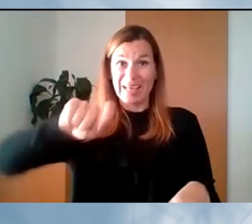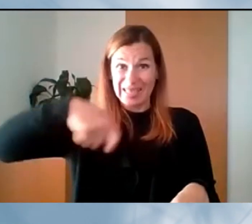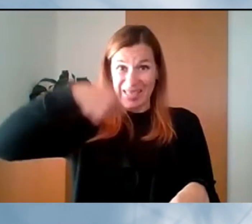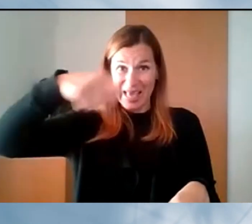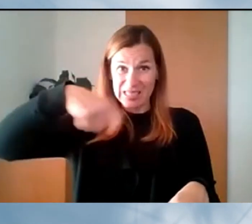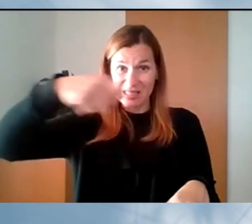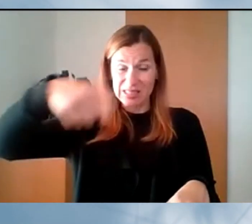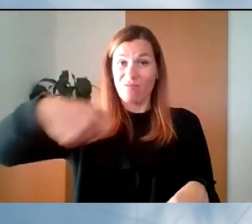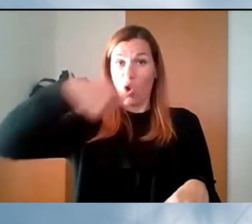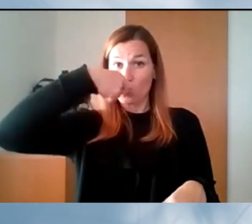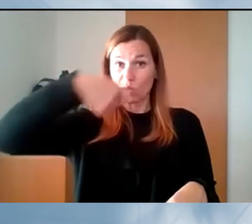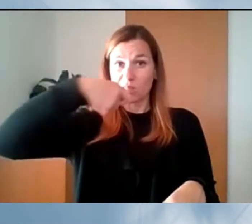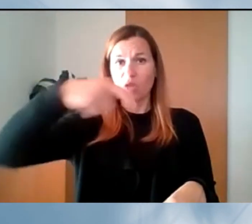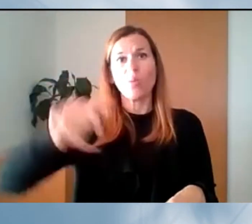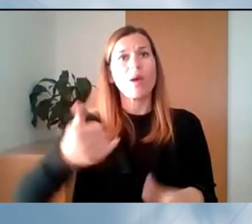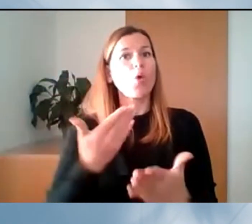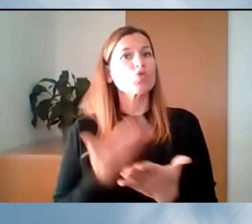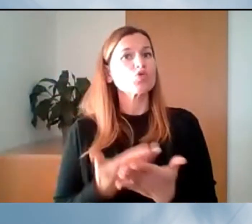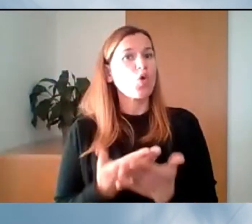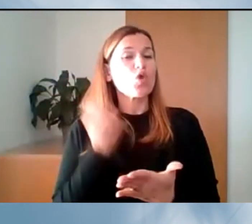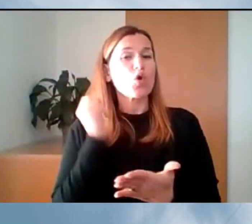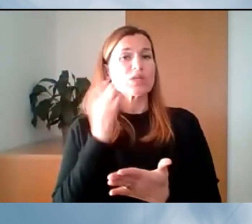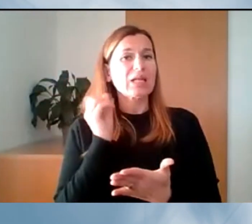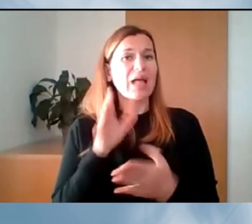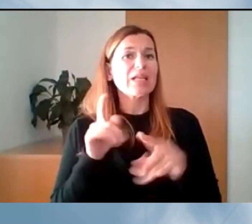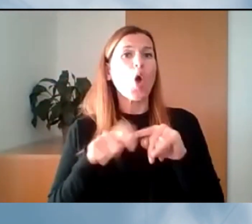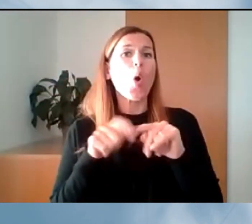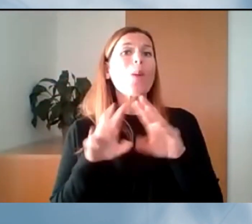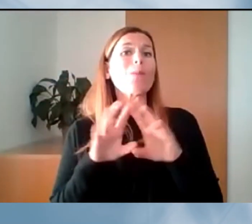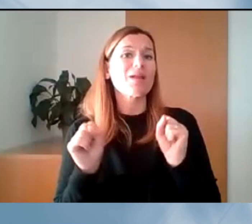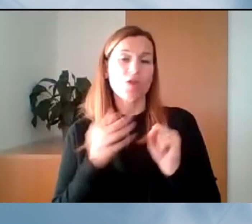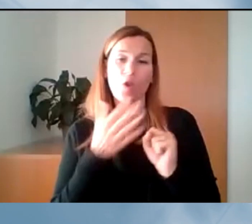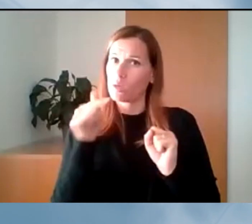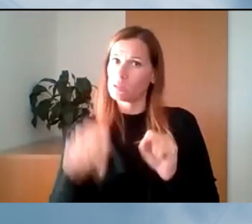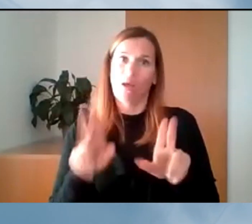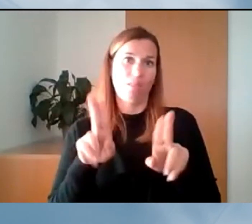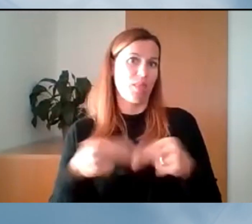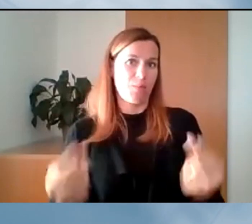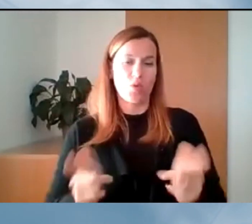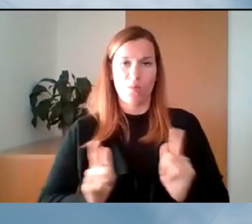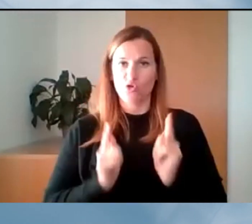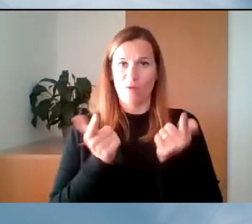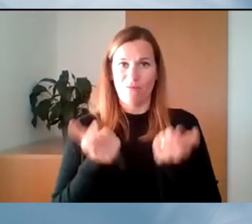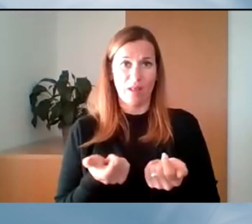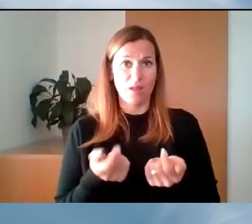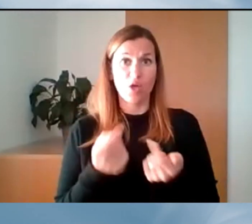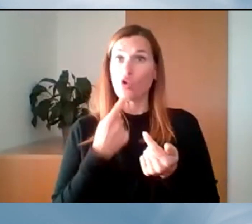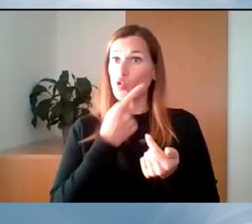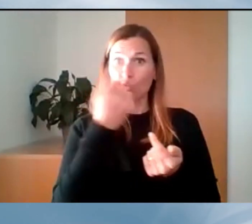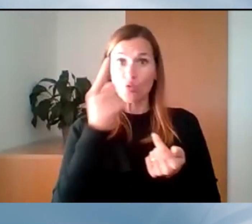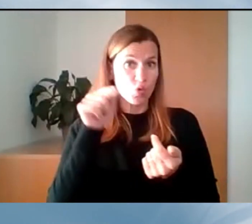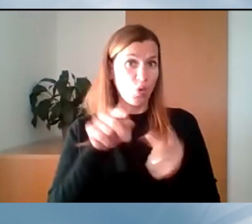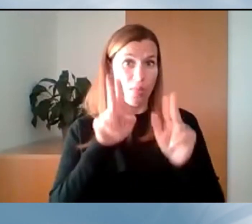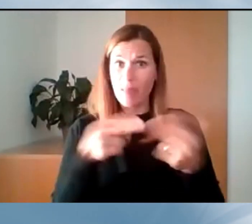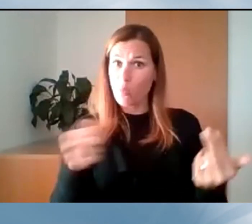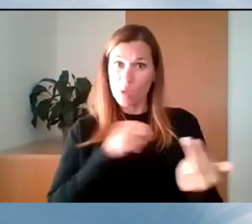krožnika, prinesti v usta, to je pa osnovno vsakdanje opravilo, brez katerega se ne da živeti. In